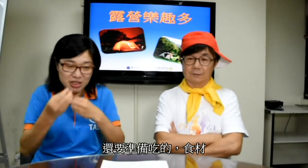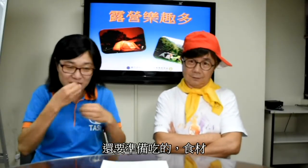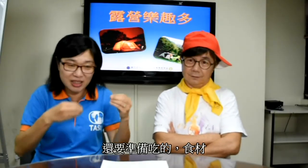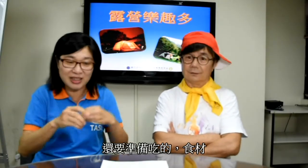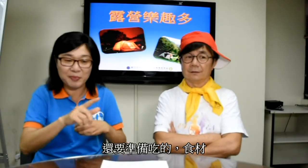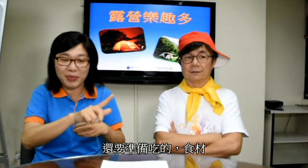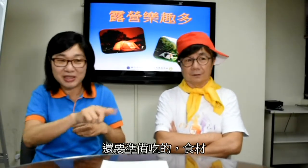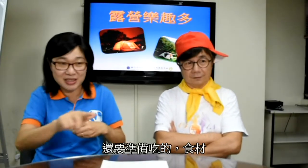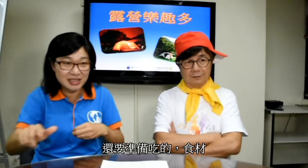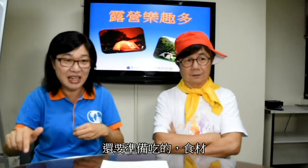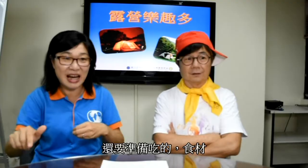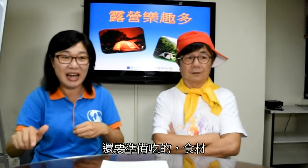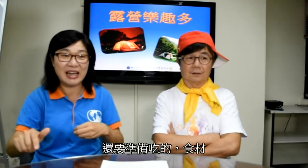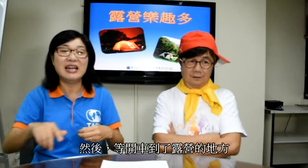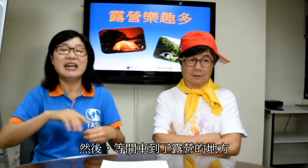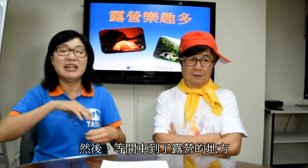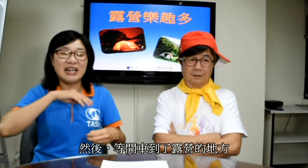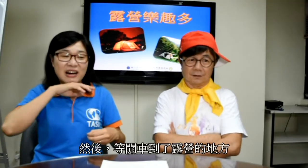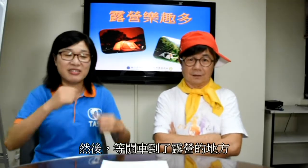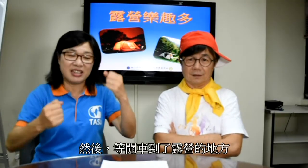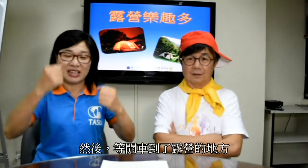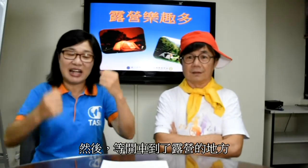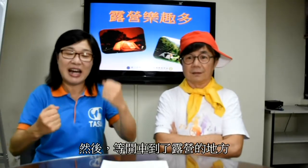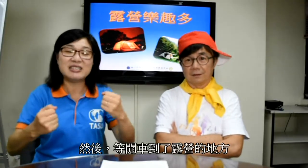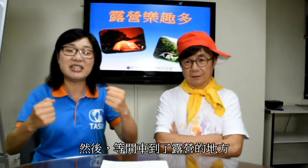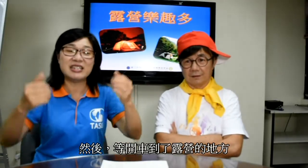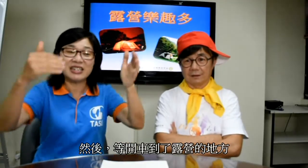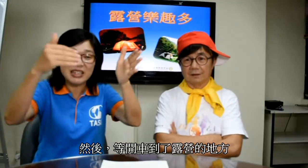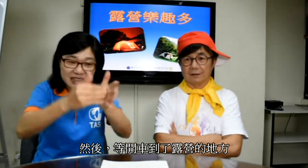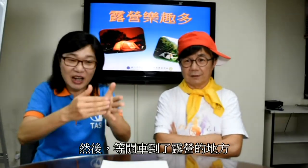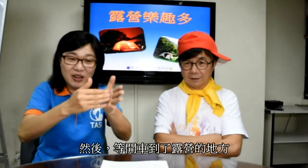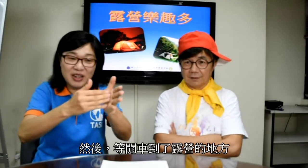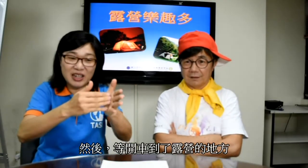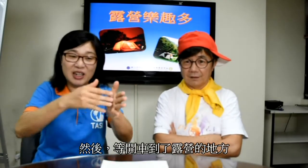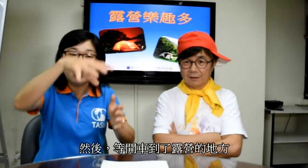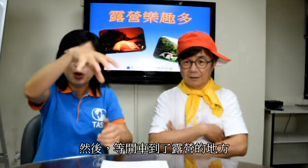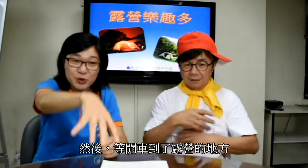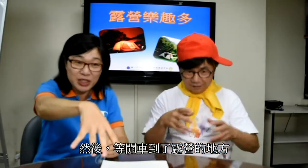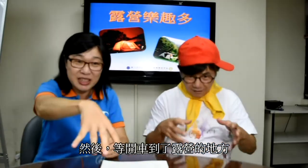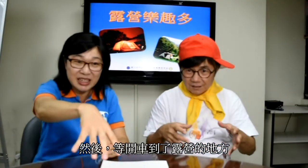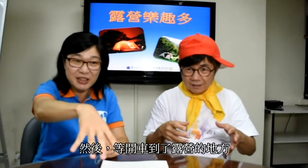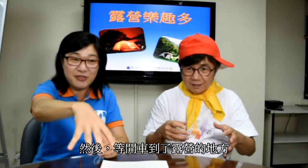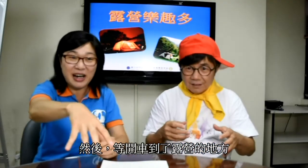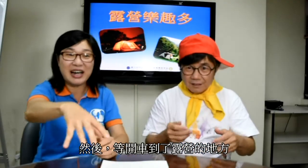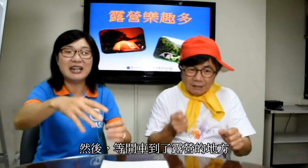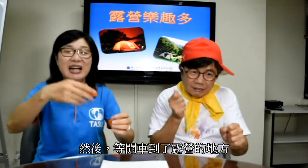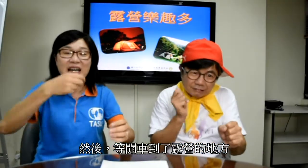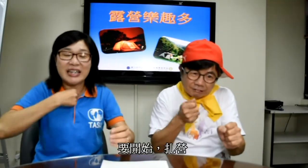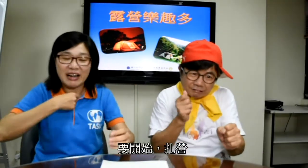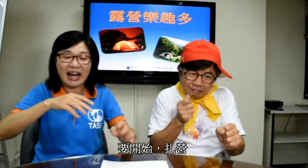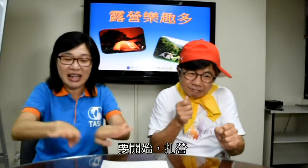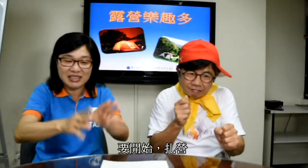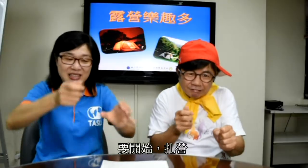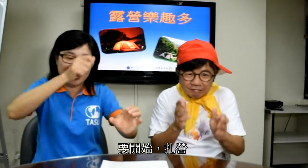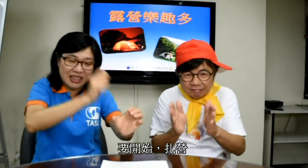的食材，然后等开车到了露营的地方，要开始